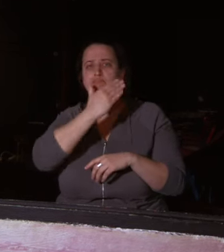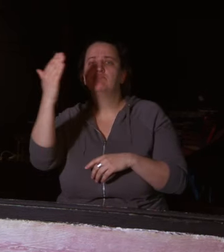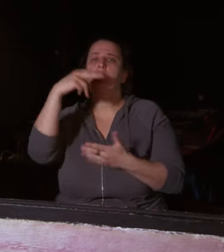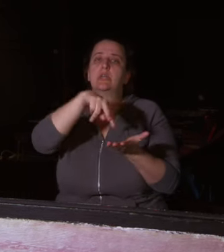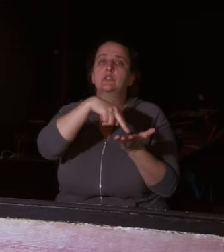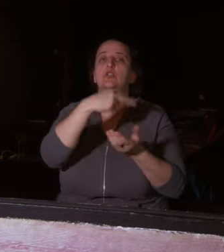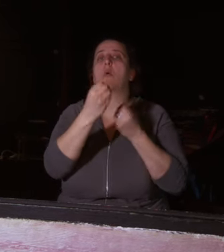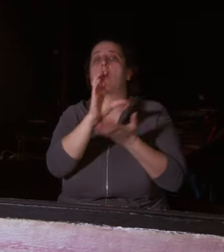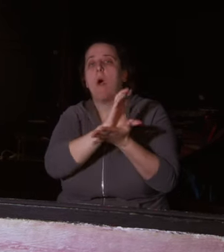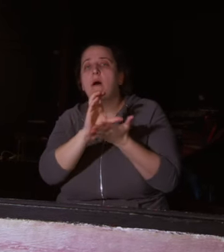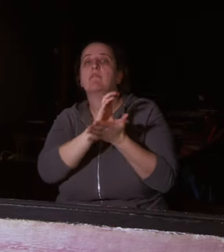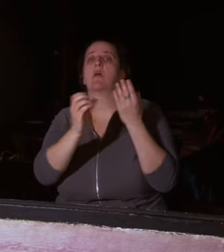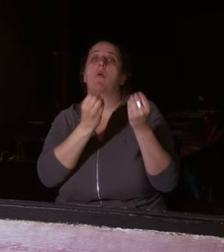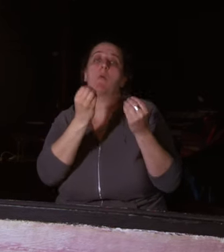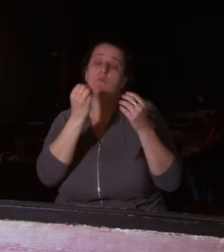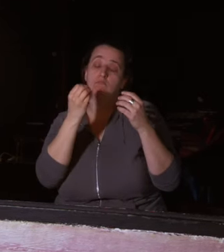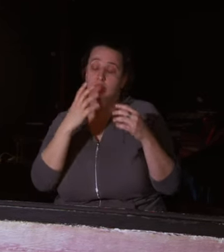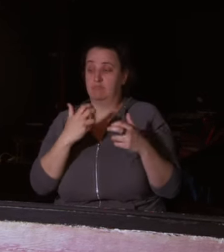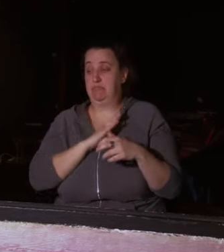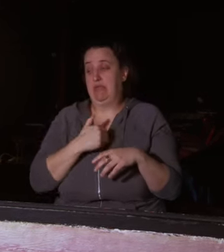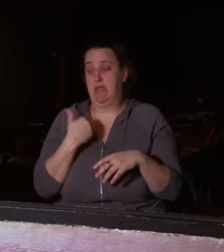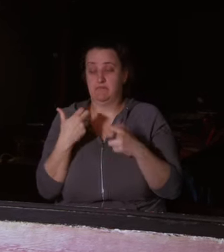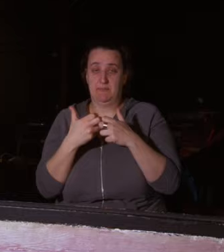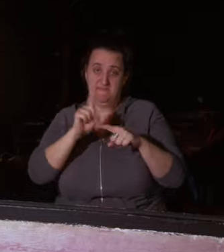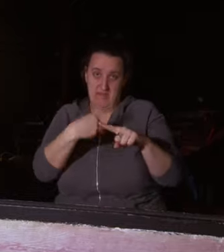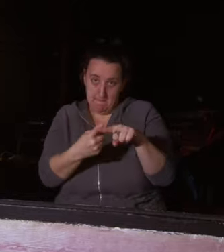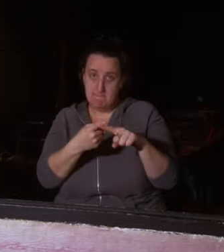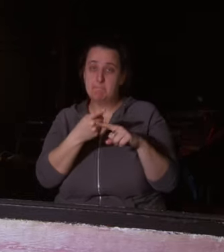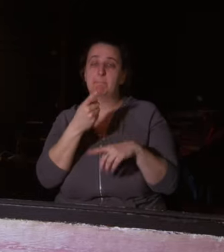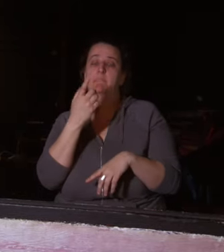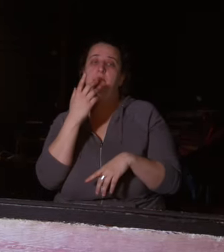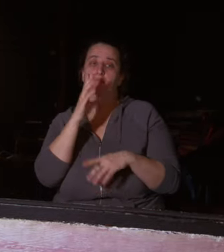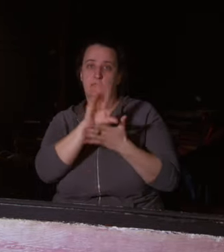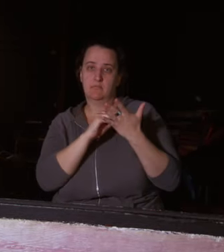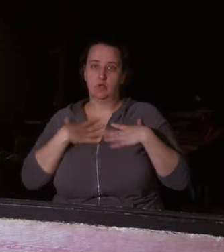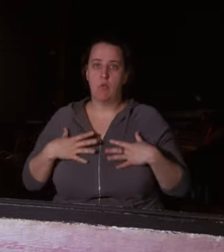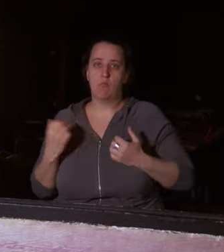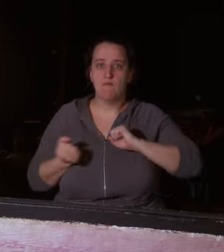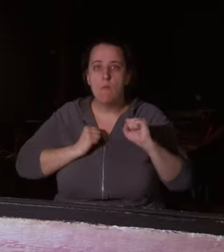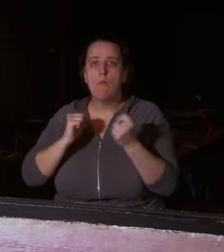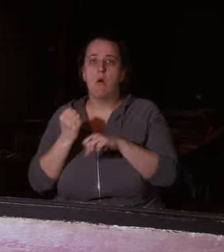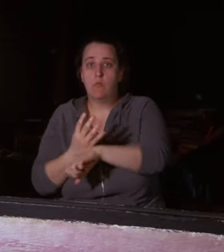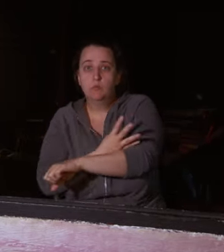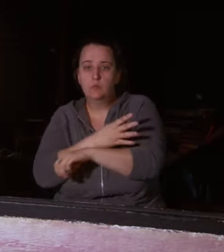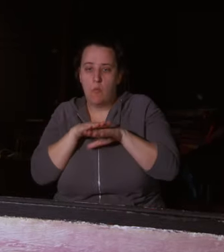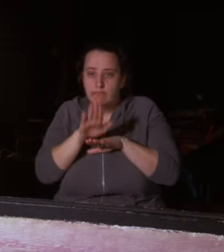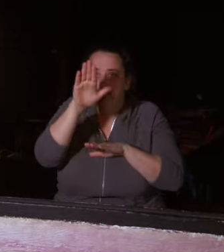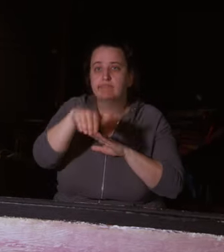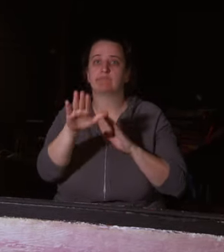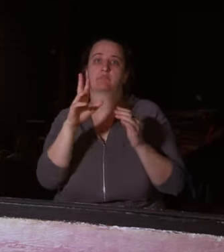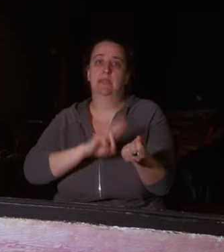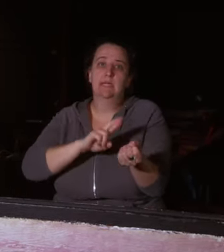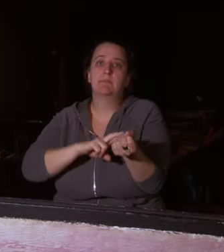C'était des vidéos de danseurs ou de chorégraphes. La dernière vidéo sur laquelle on a travaillé, c'était vraiment un travail sur les